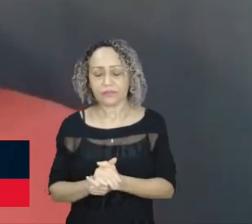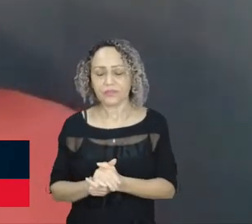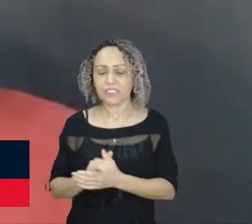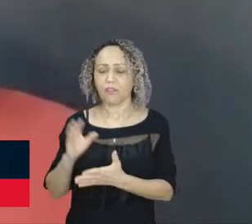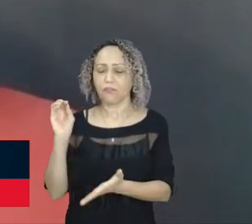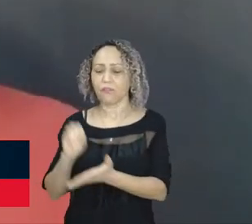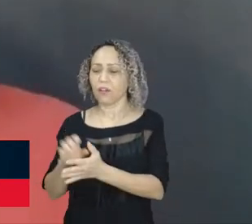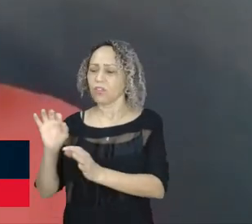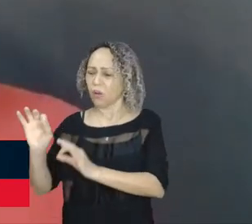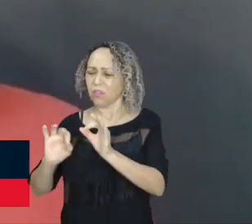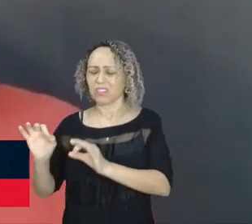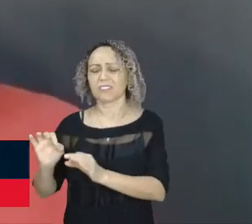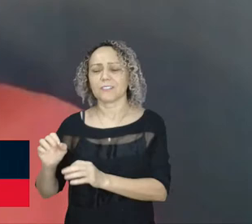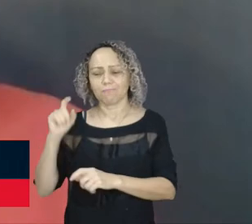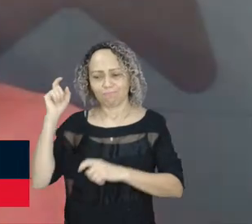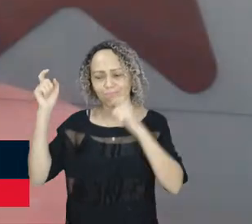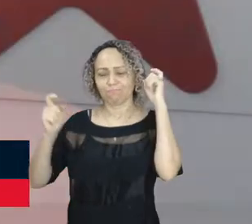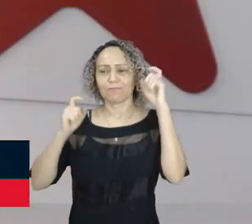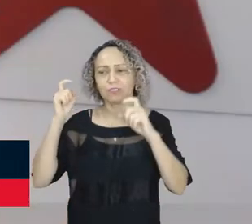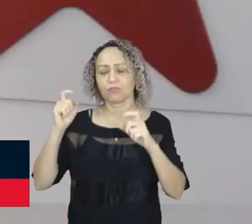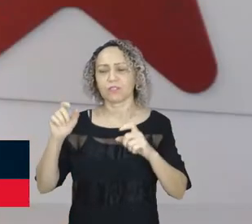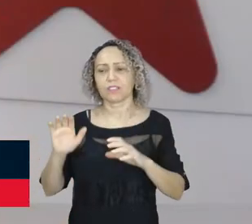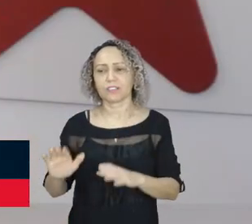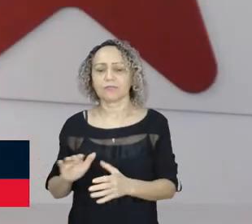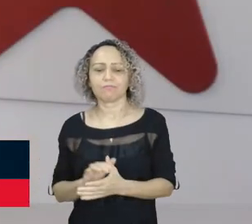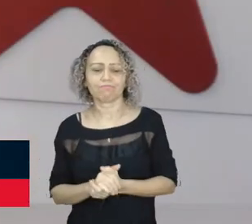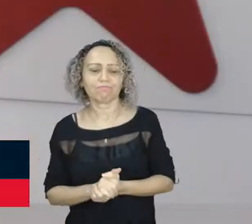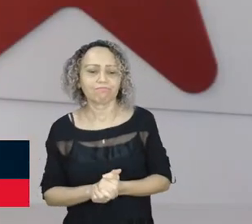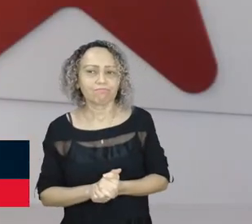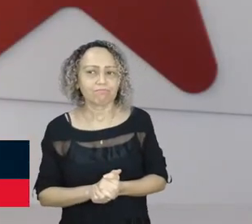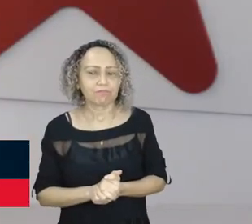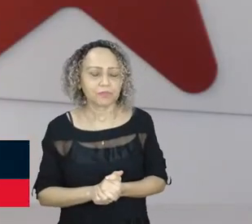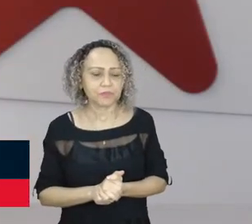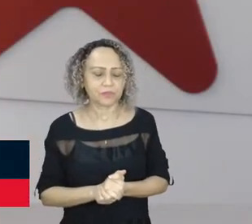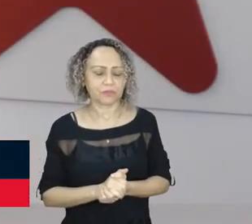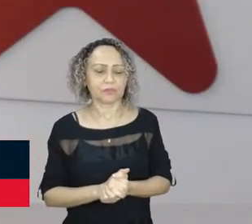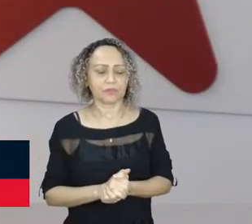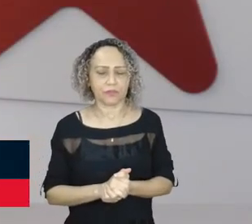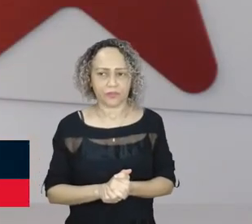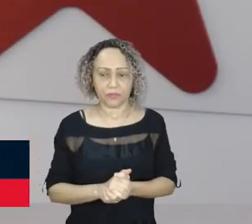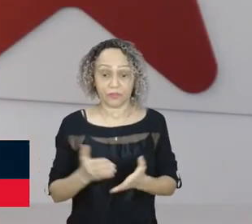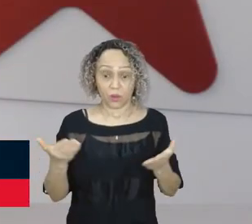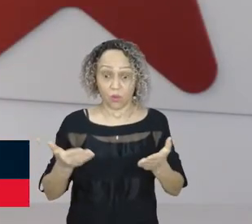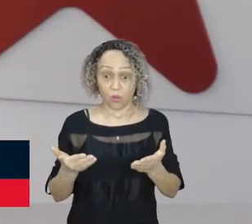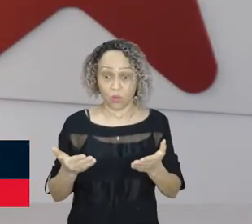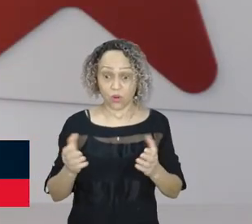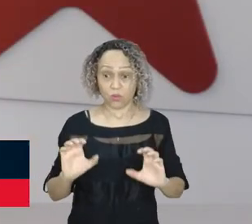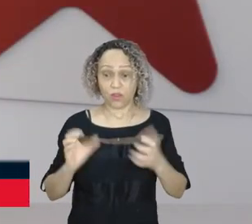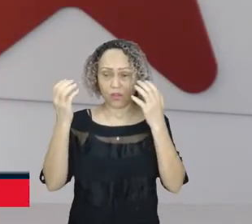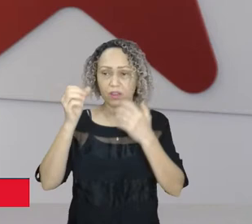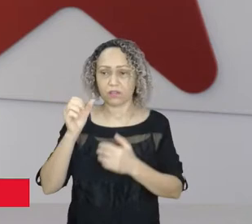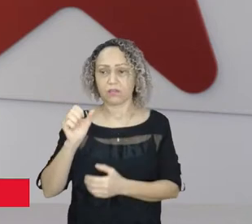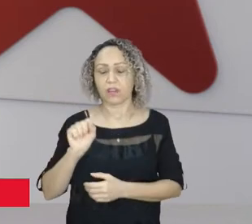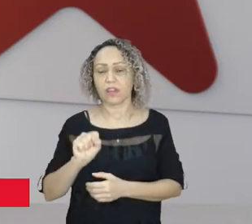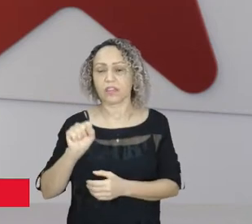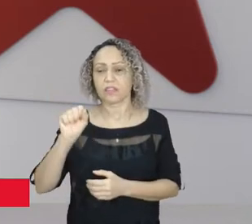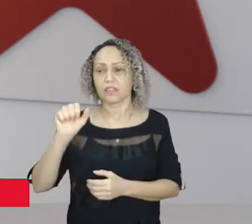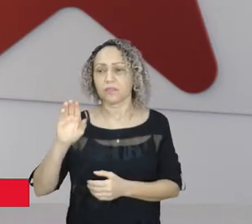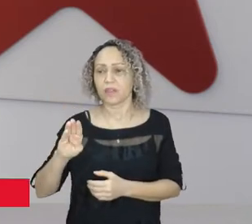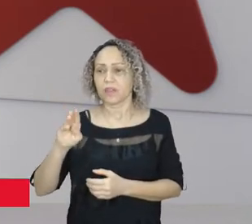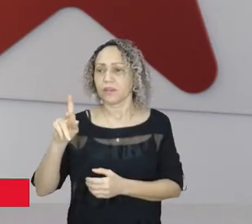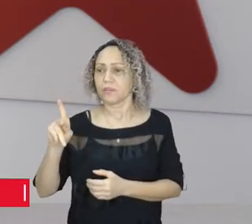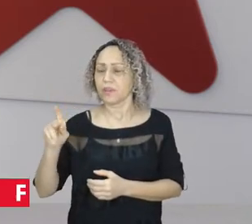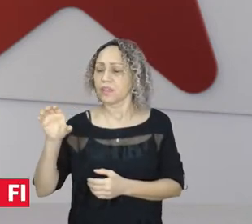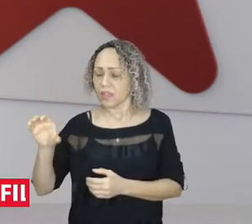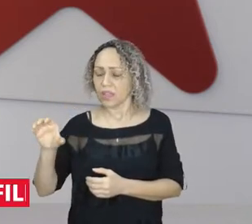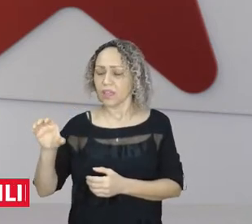desorganizado é muito preocupante. E hoje, durante o evento da SBPC, o presidente Lula vai receber de Renato